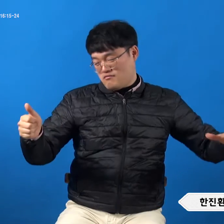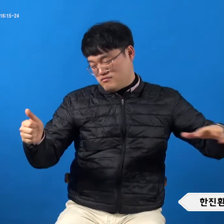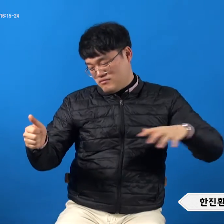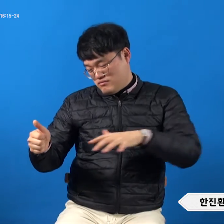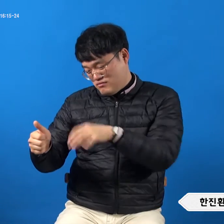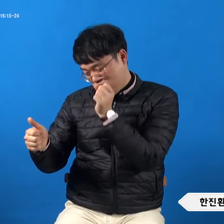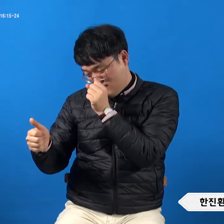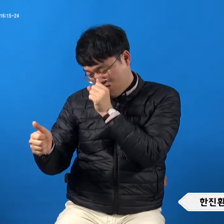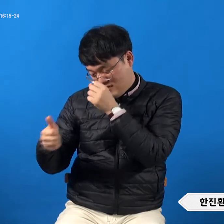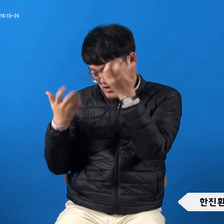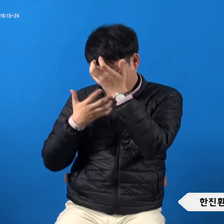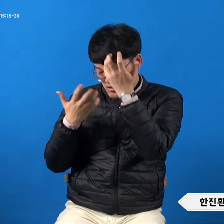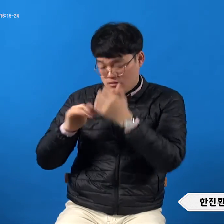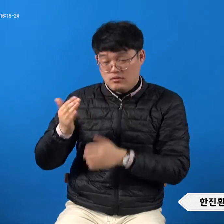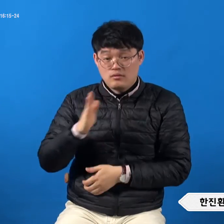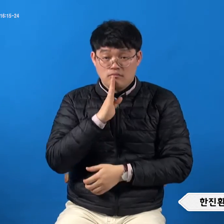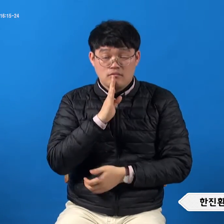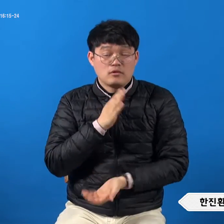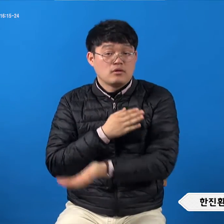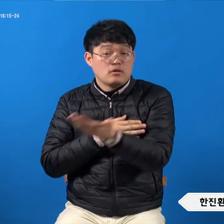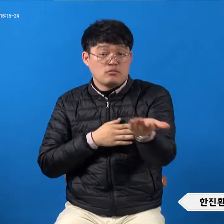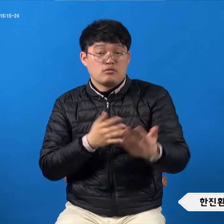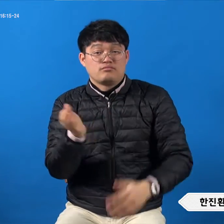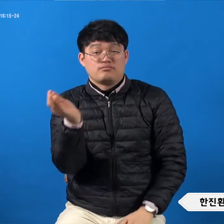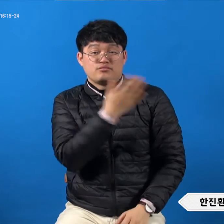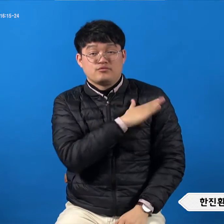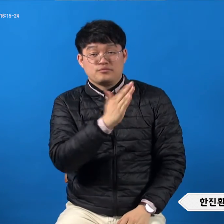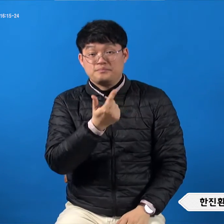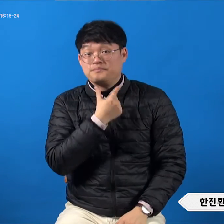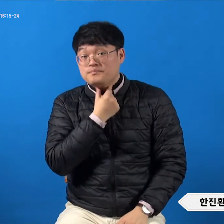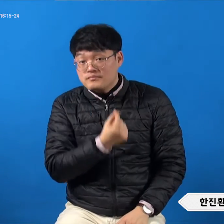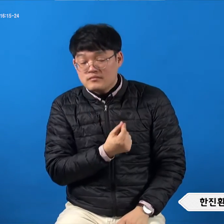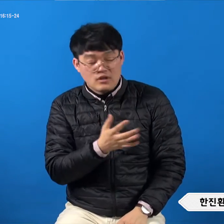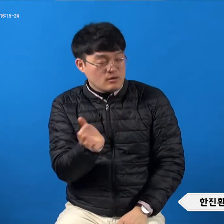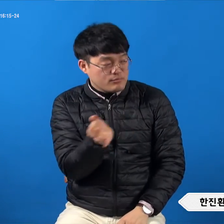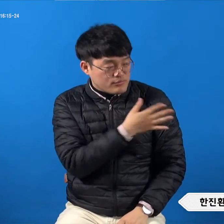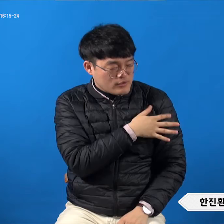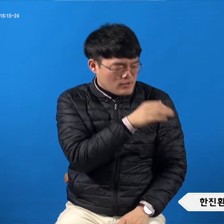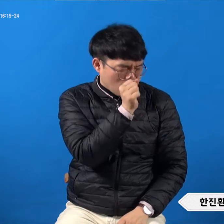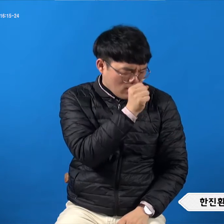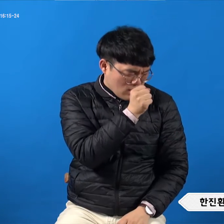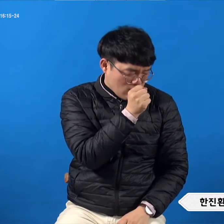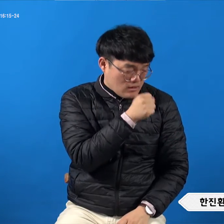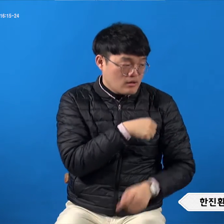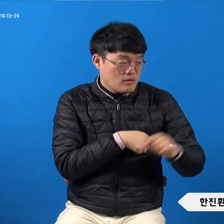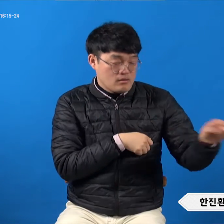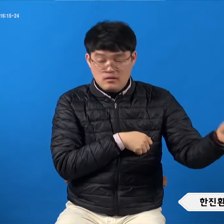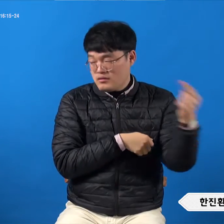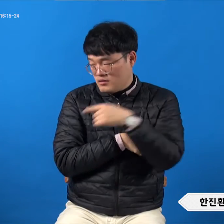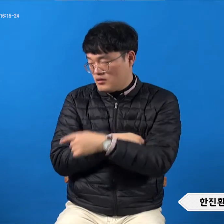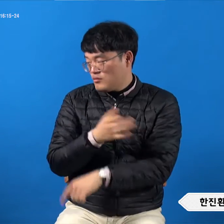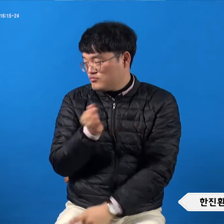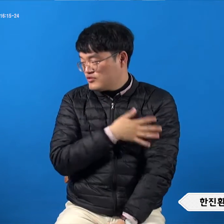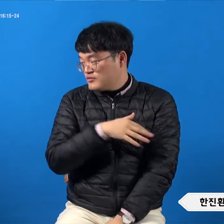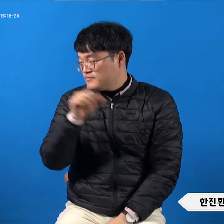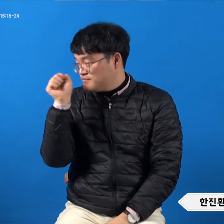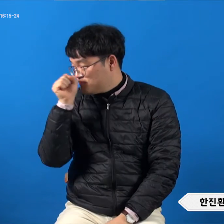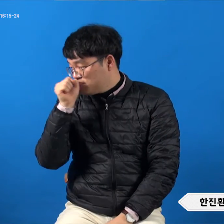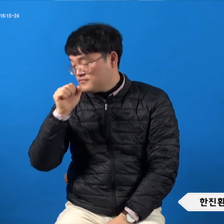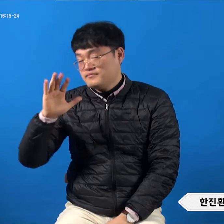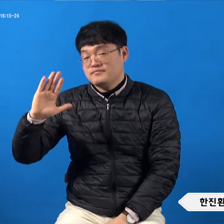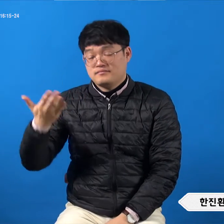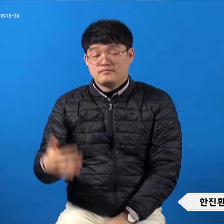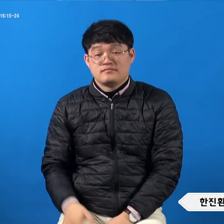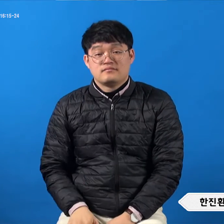부자가 되고 싶습니까? 부자를 좋아하십시오. 그러면 부자도 여러분을 좋아하게 될